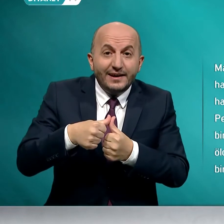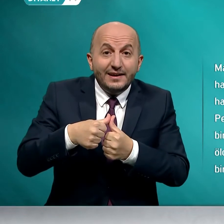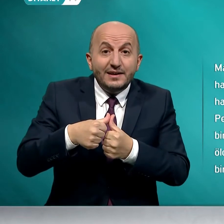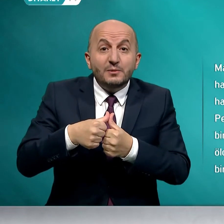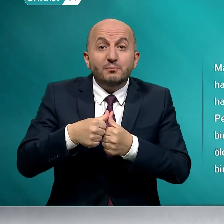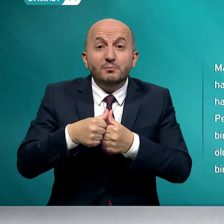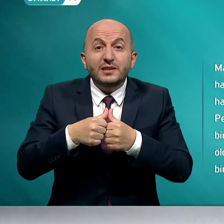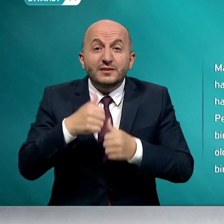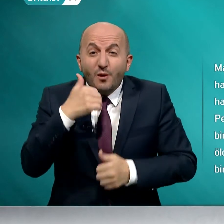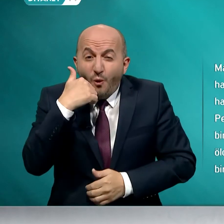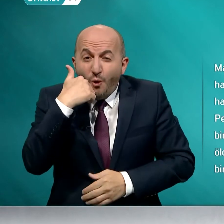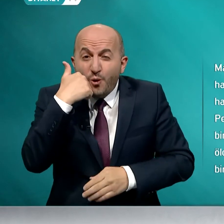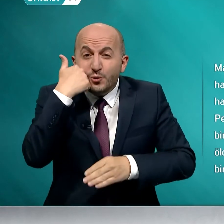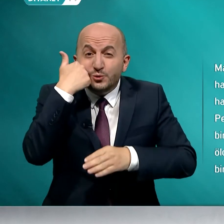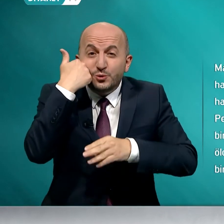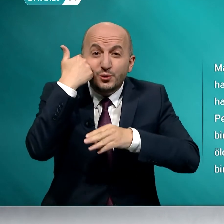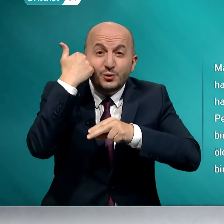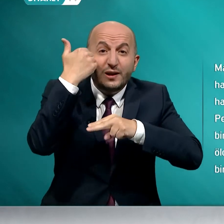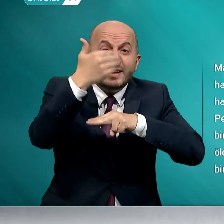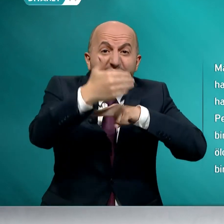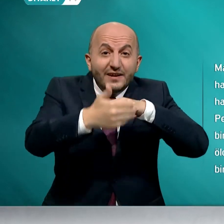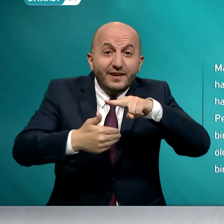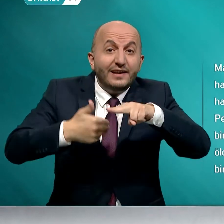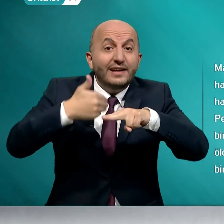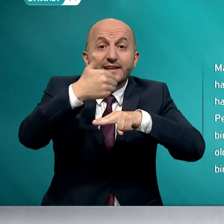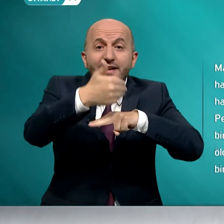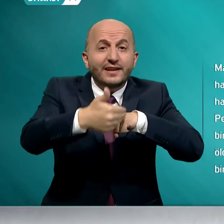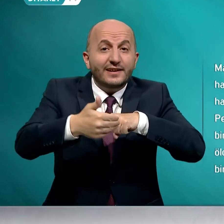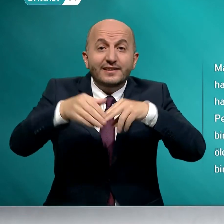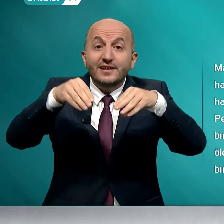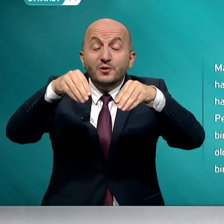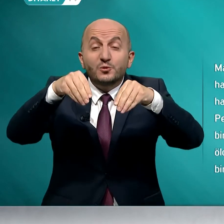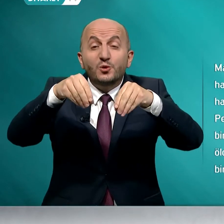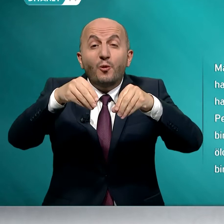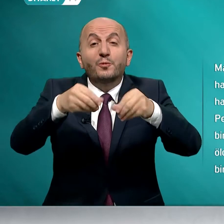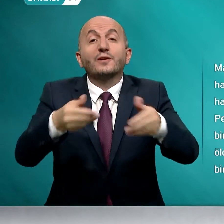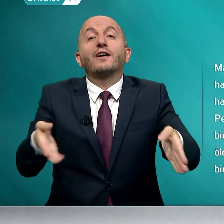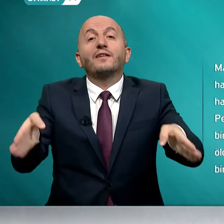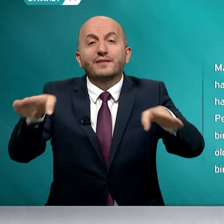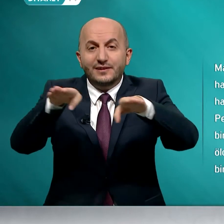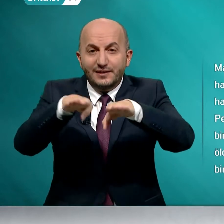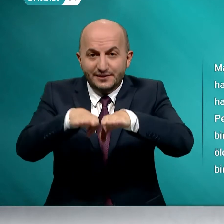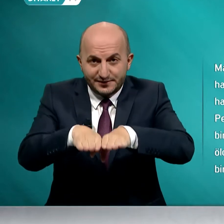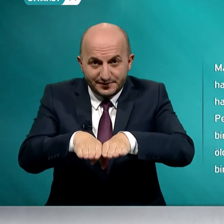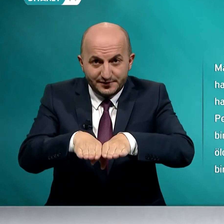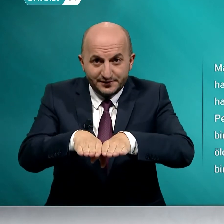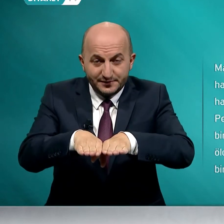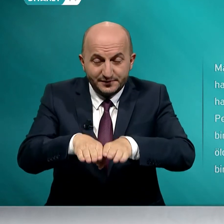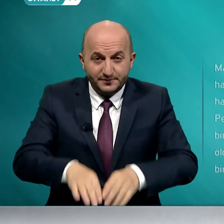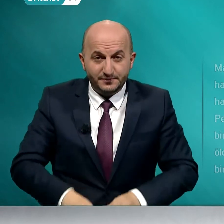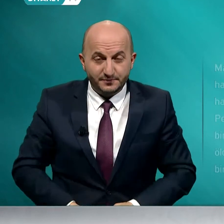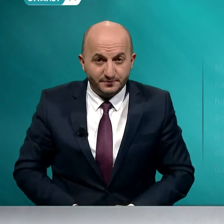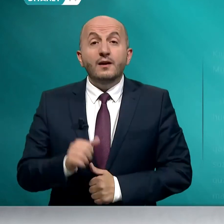yine bir örtüyle kefenlenerek toprağa verilir.